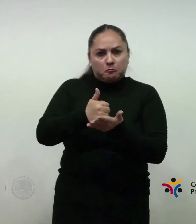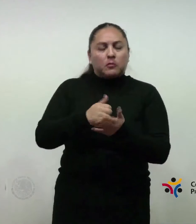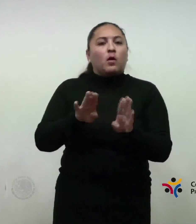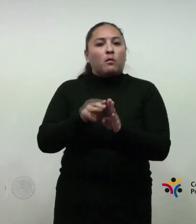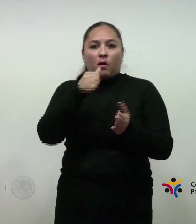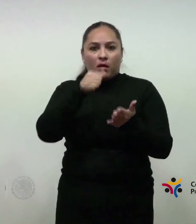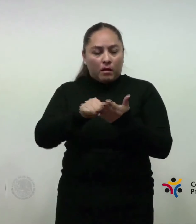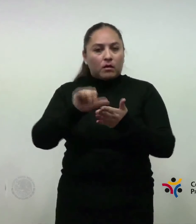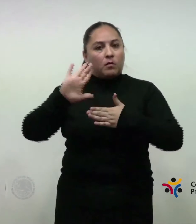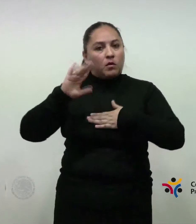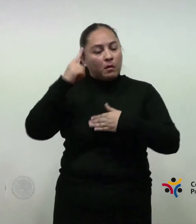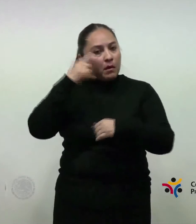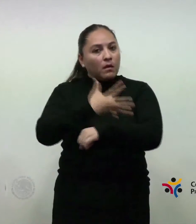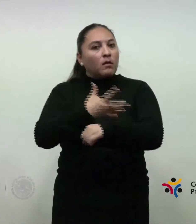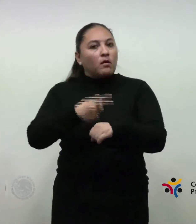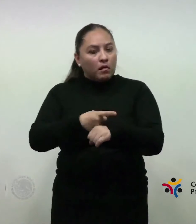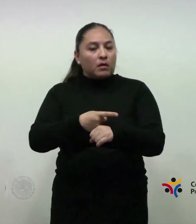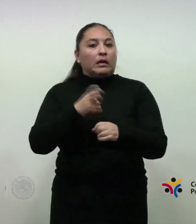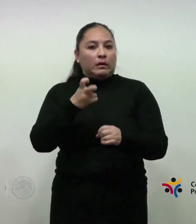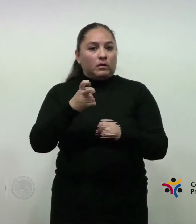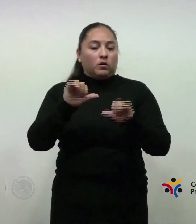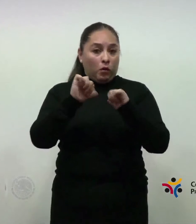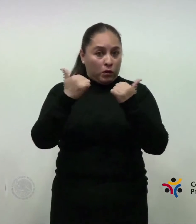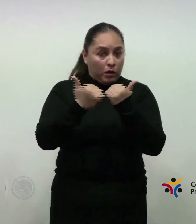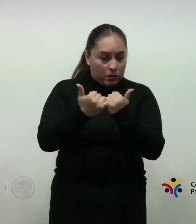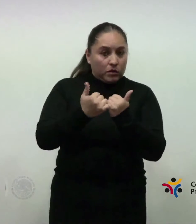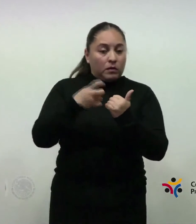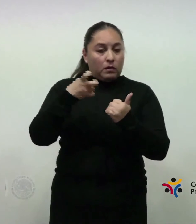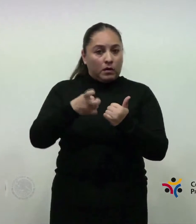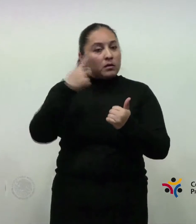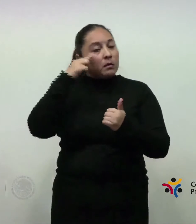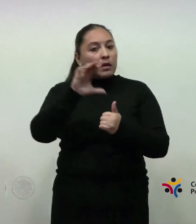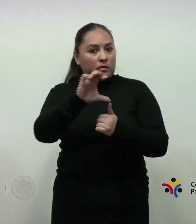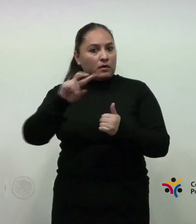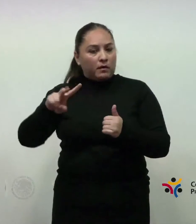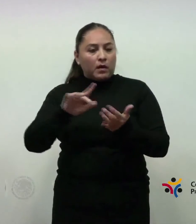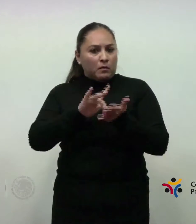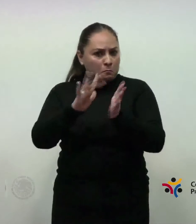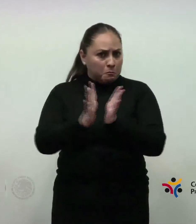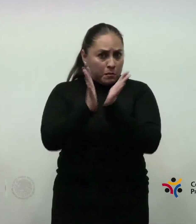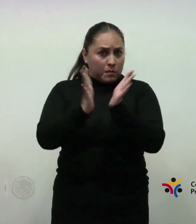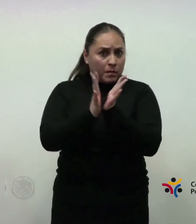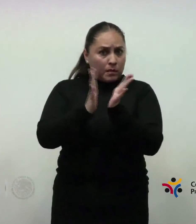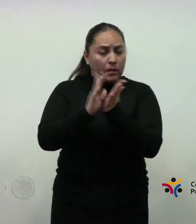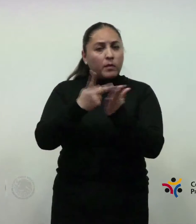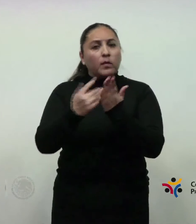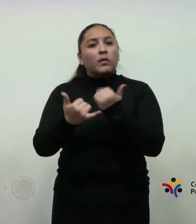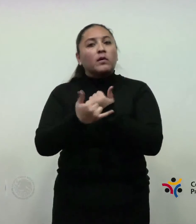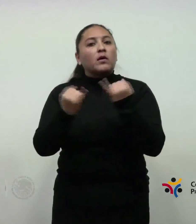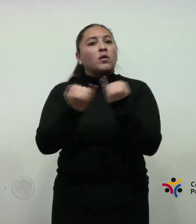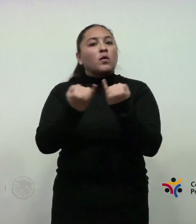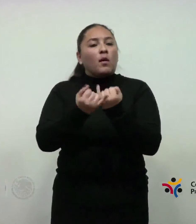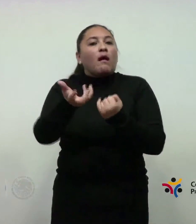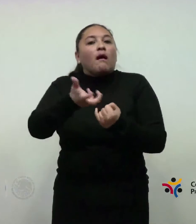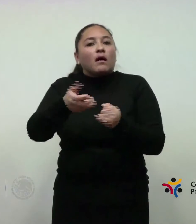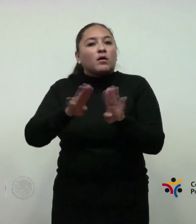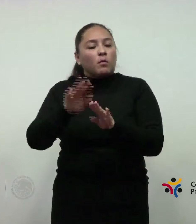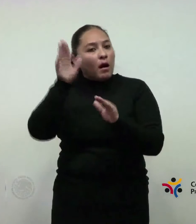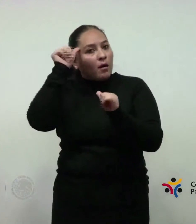compromiso de que la selección de las organizaciones de la sociedad civil que participe en los proyectos se realizará de acuerdo con las